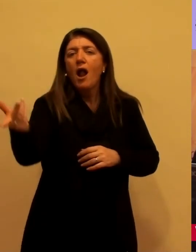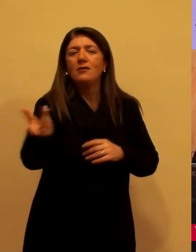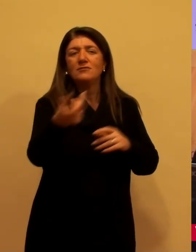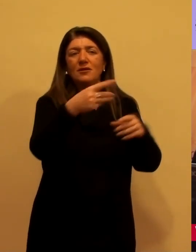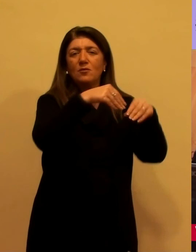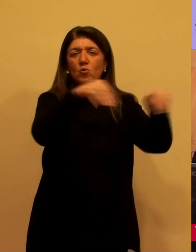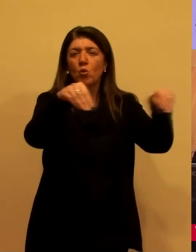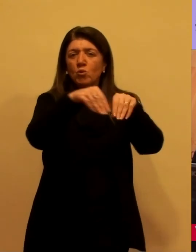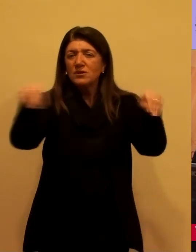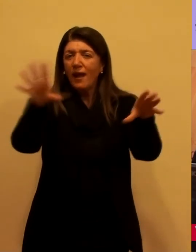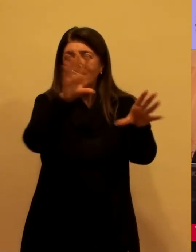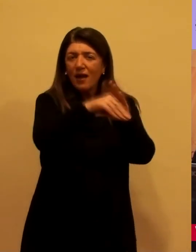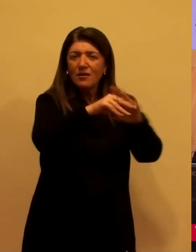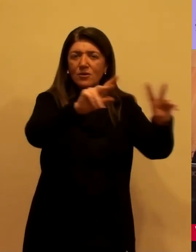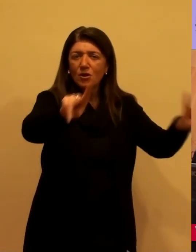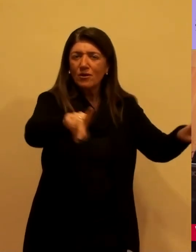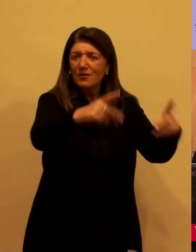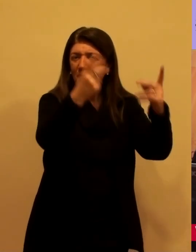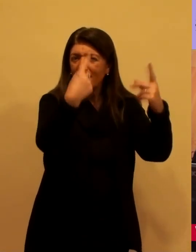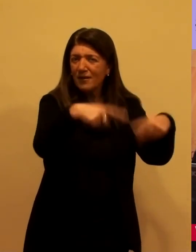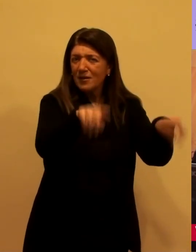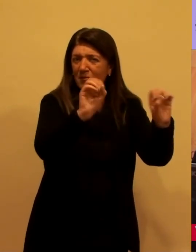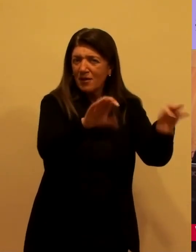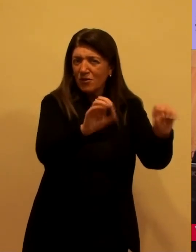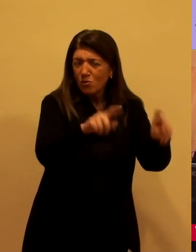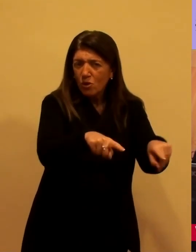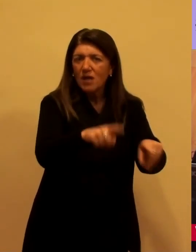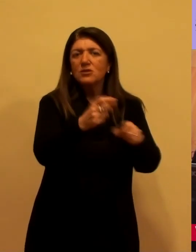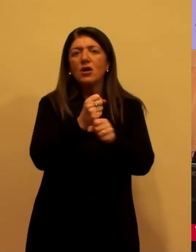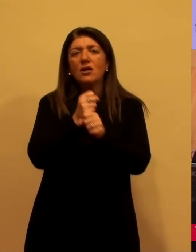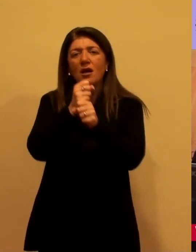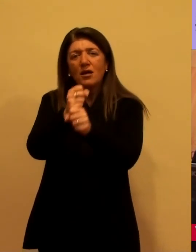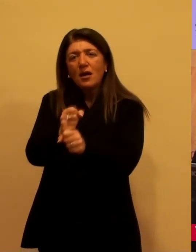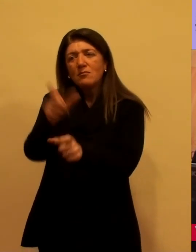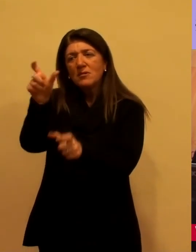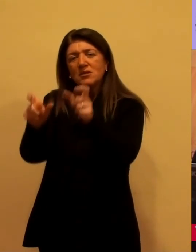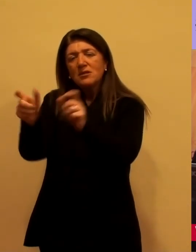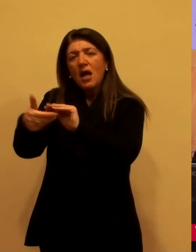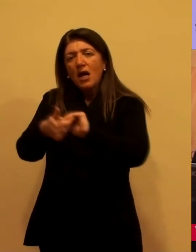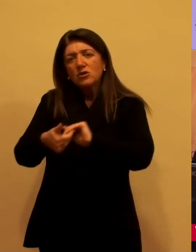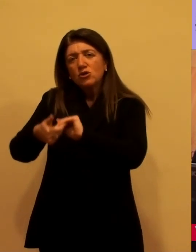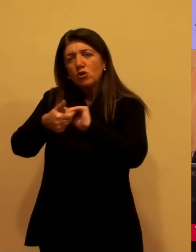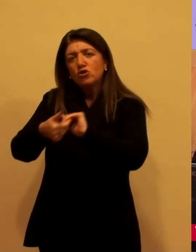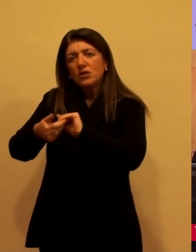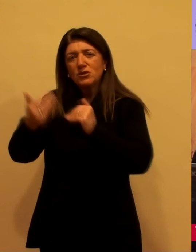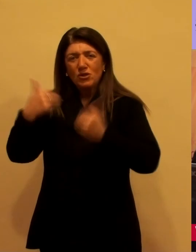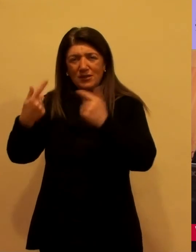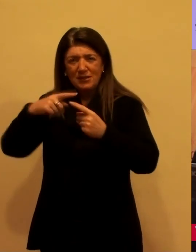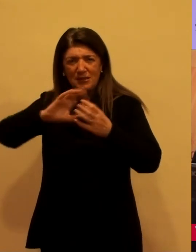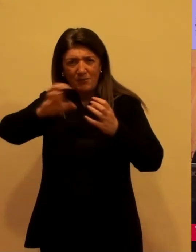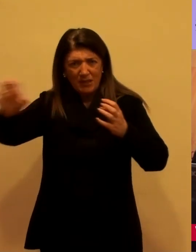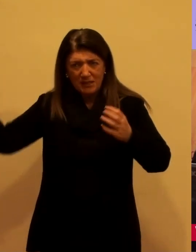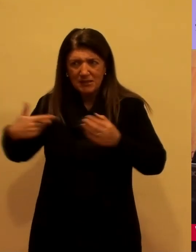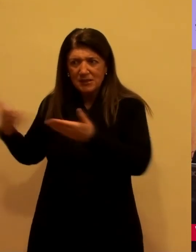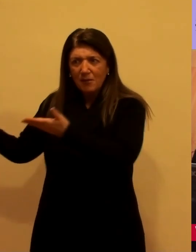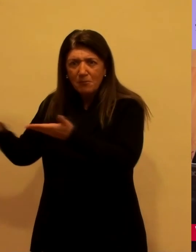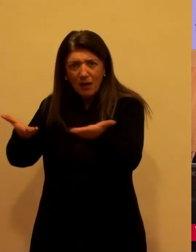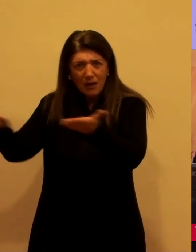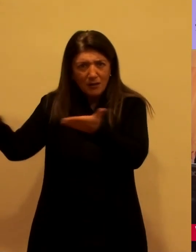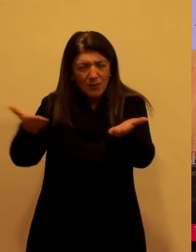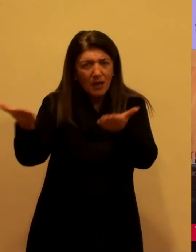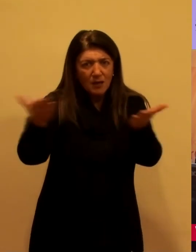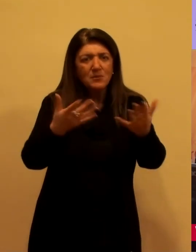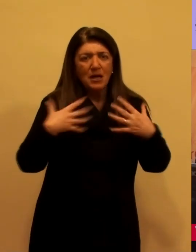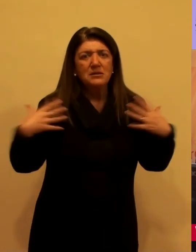dei musei torinesi e i rappresentanti delle associazioni del mondo della disabilità. È stato un lungo percorso